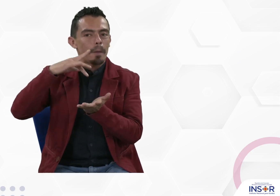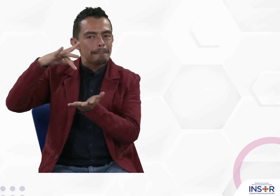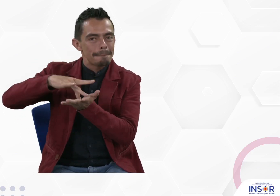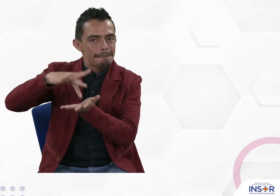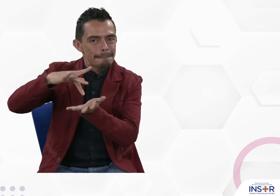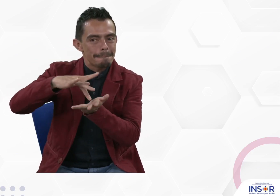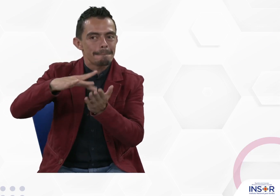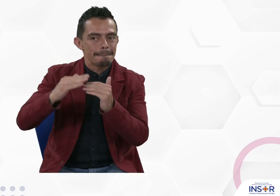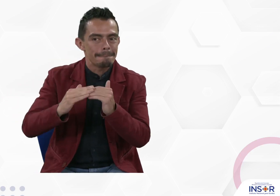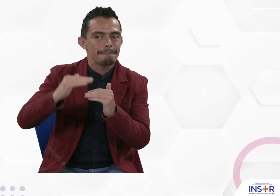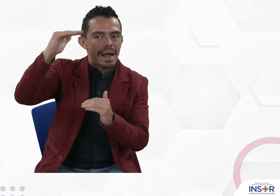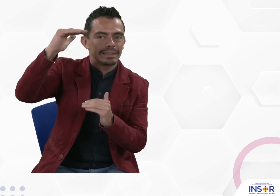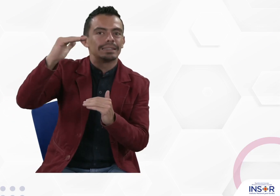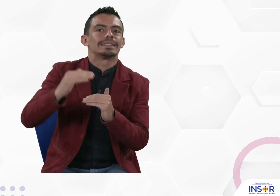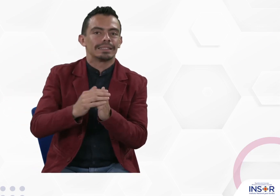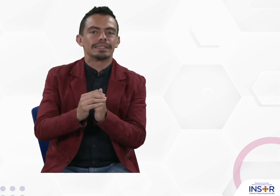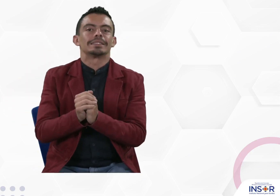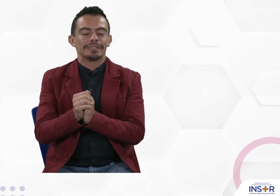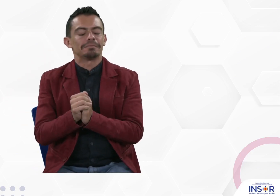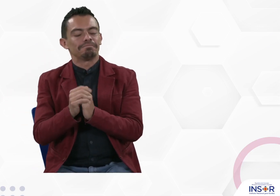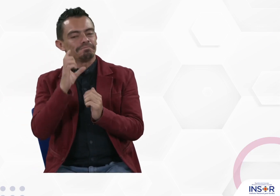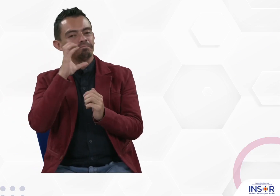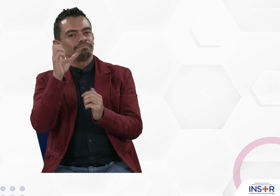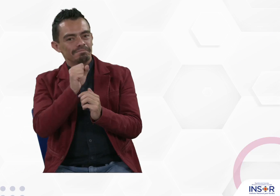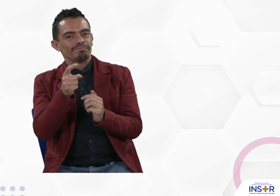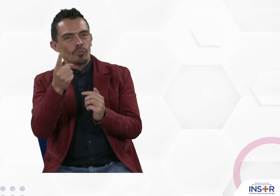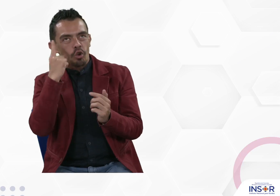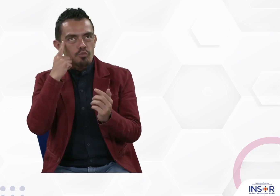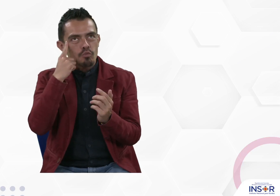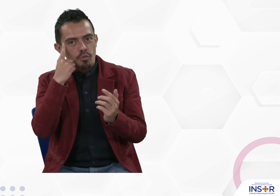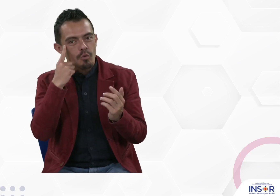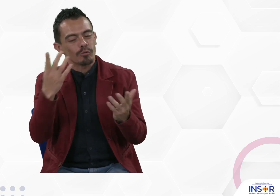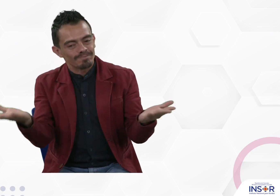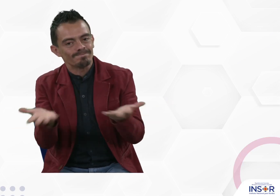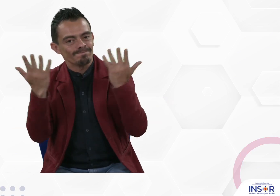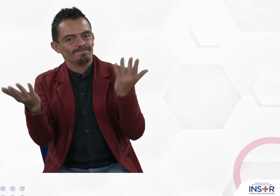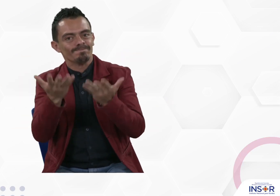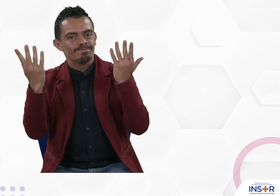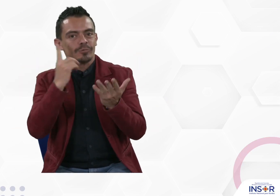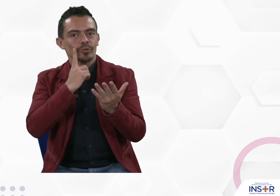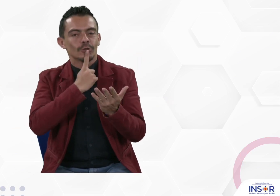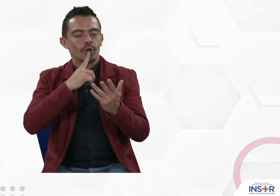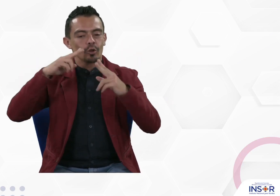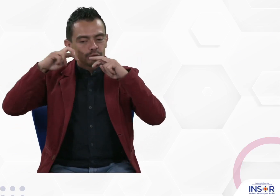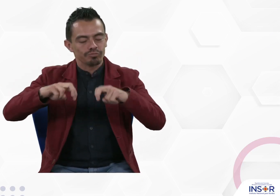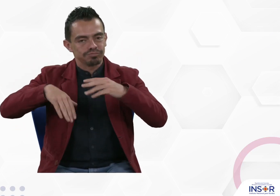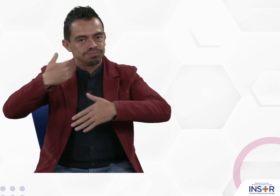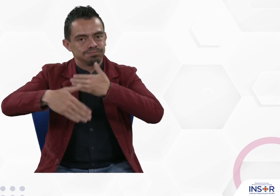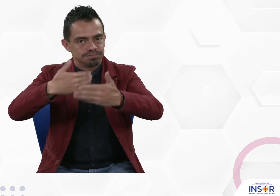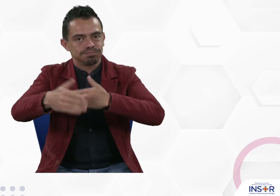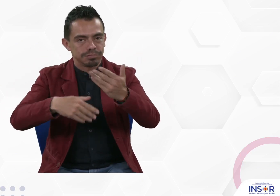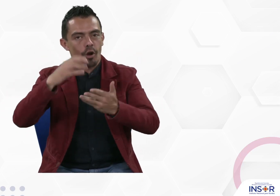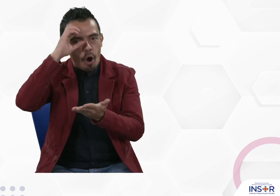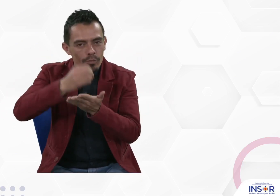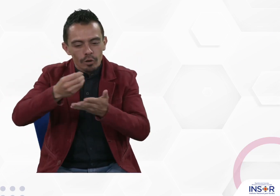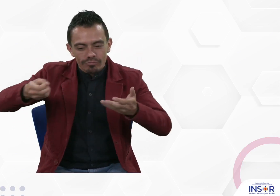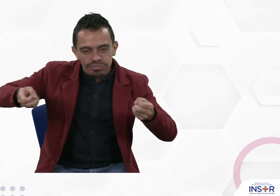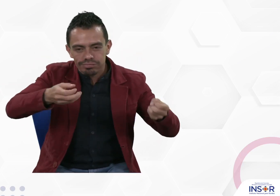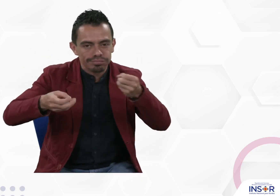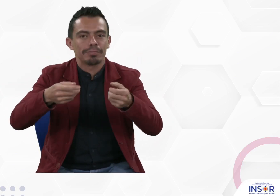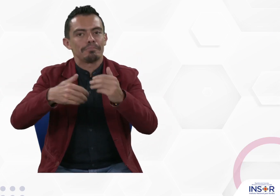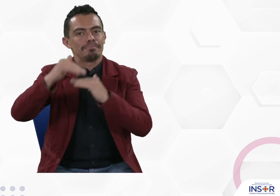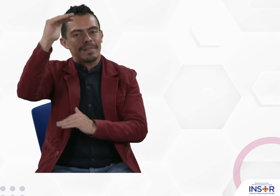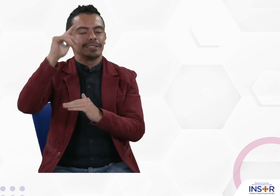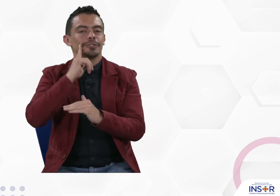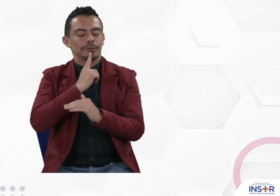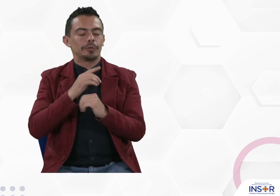de esa participación, de animar a que más personas sordas participen en los procesos de investigación es muy importante que se